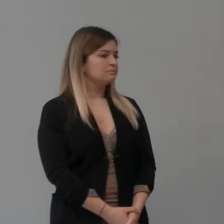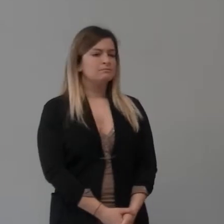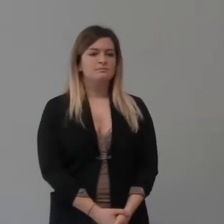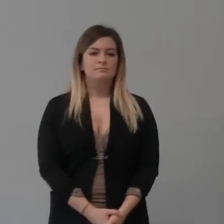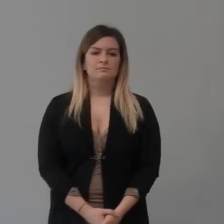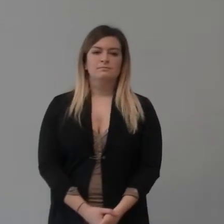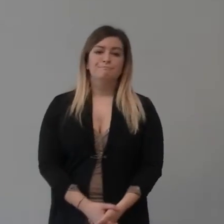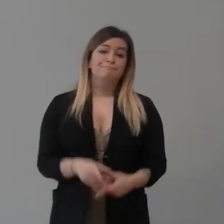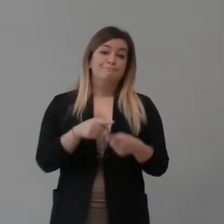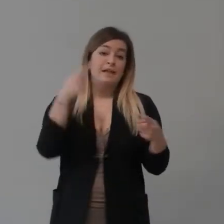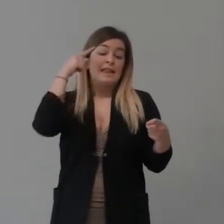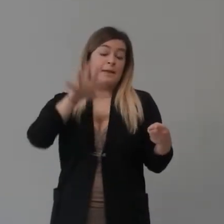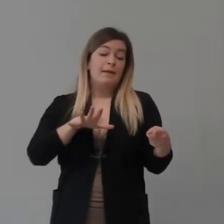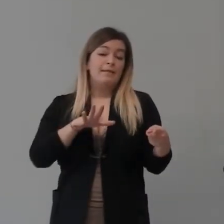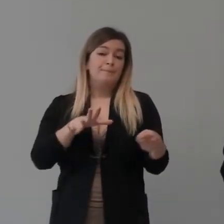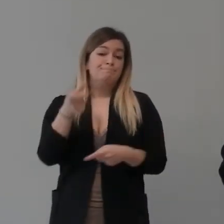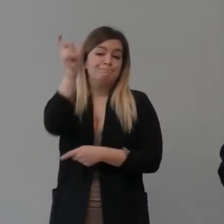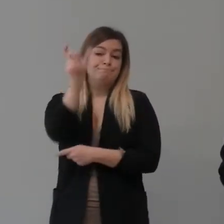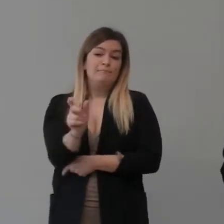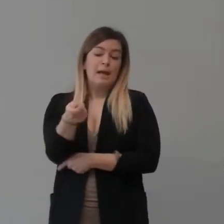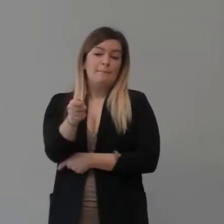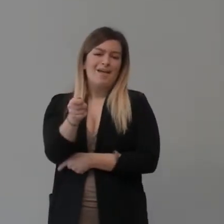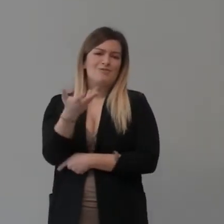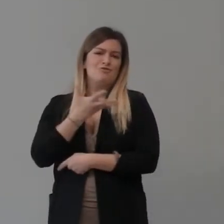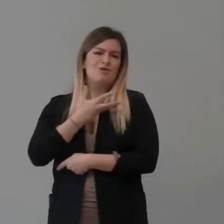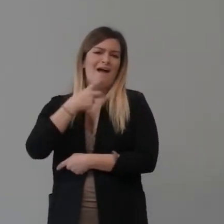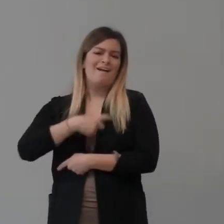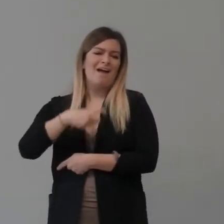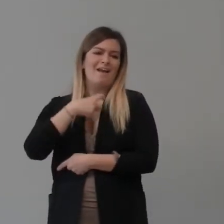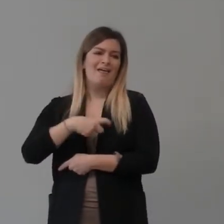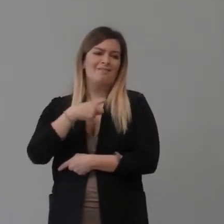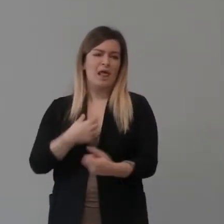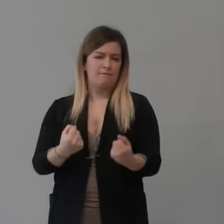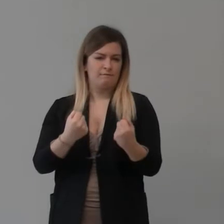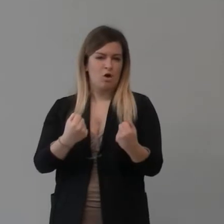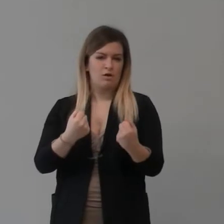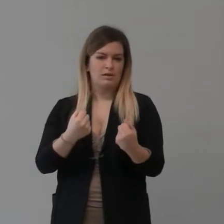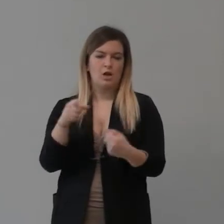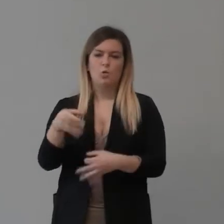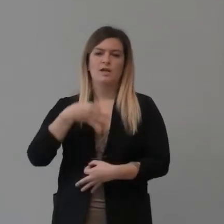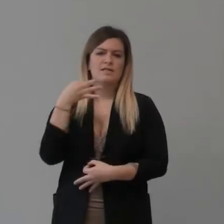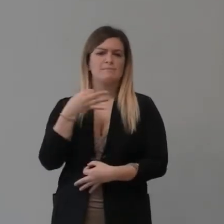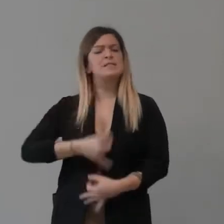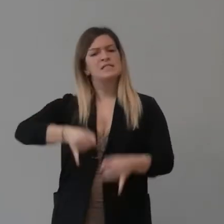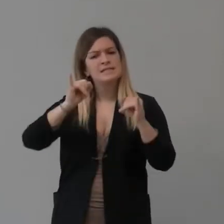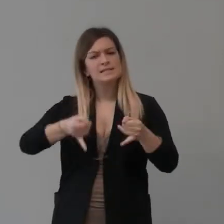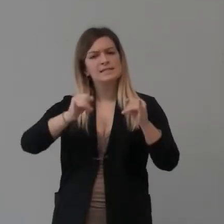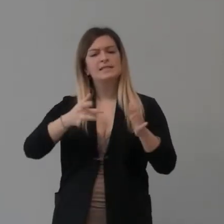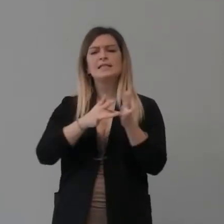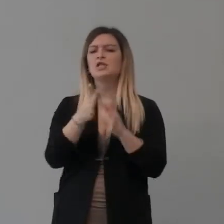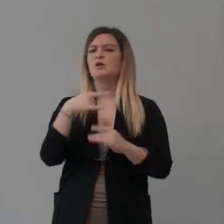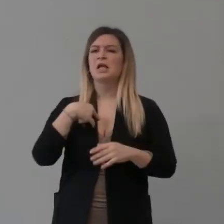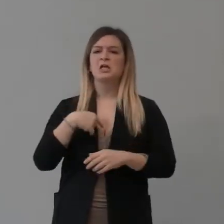Sapete, Pietro ha un carattere forte, molto positivo, molto. È quello che afferma senza dubbi, sì, signore, io non ti